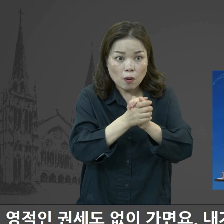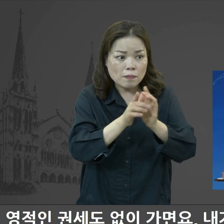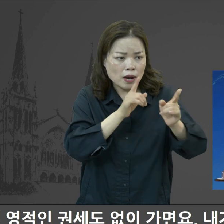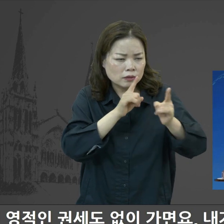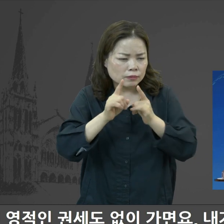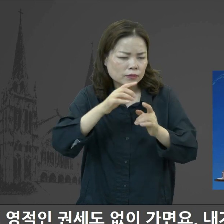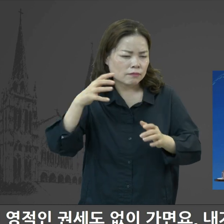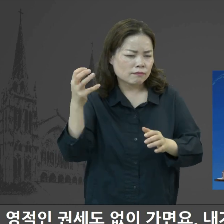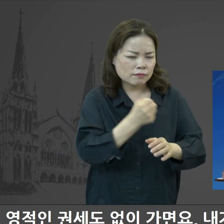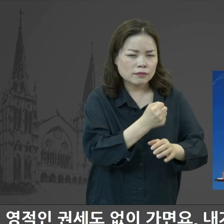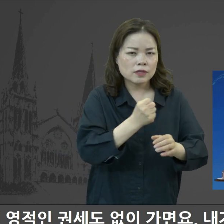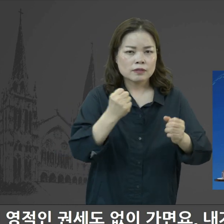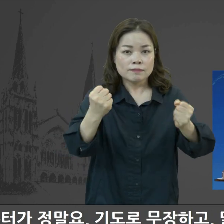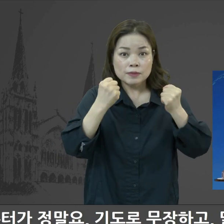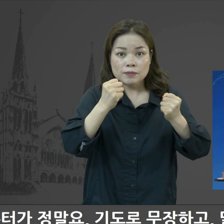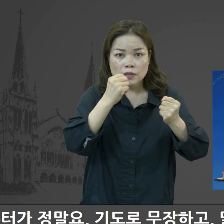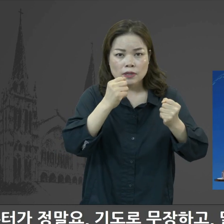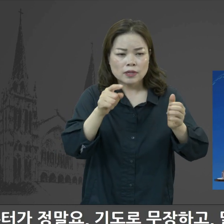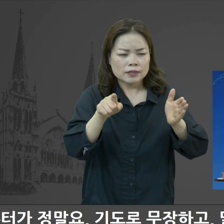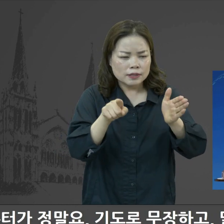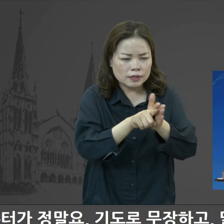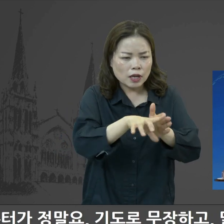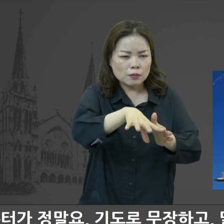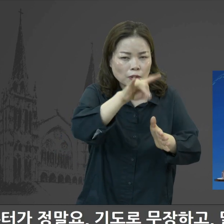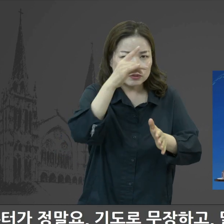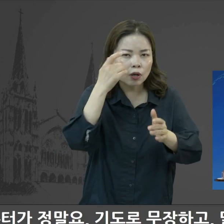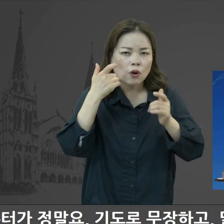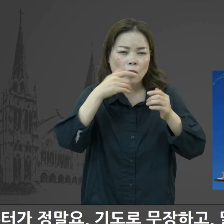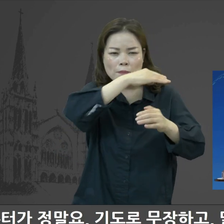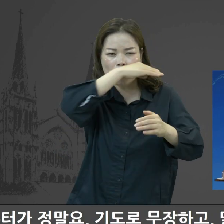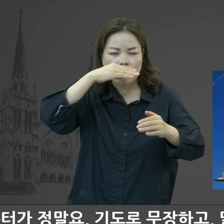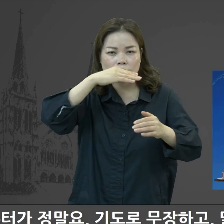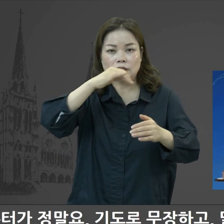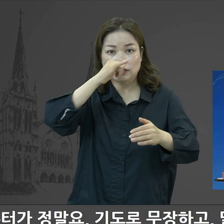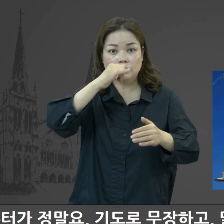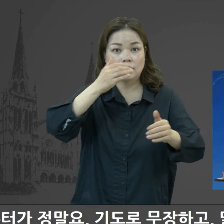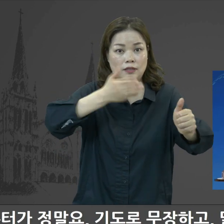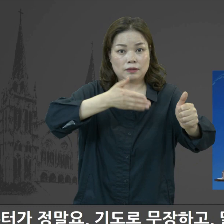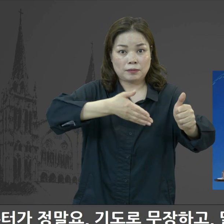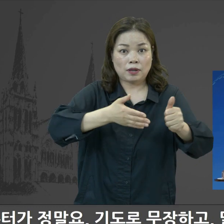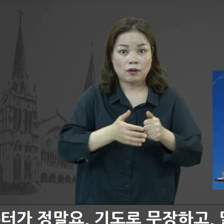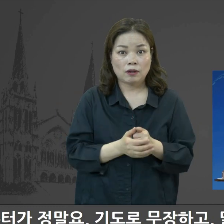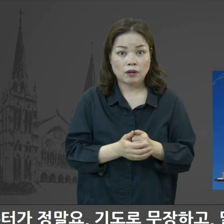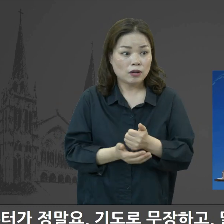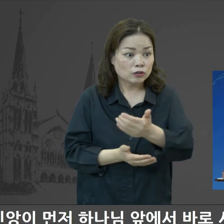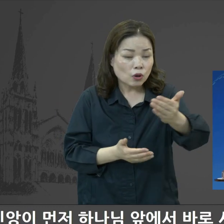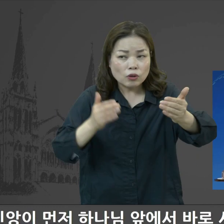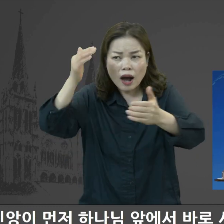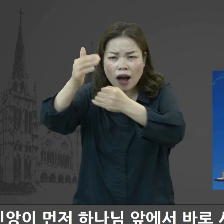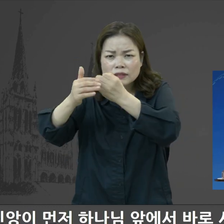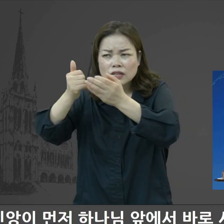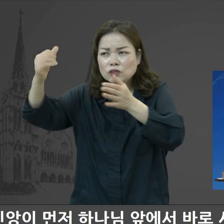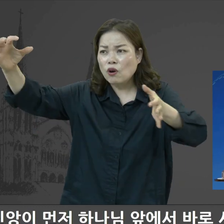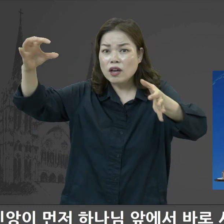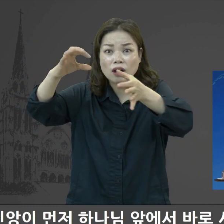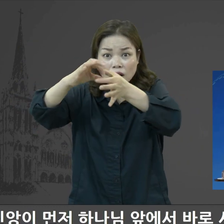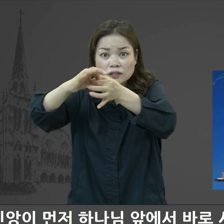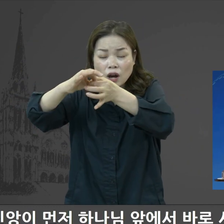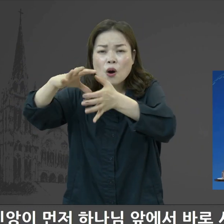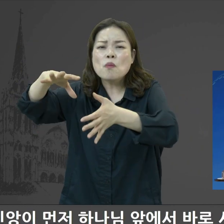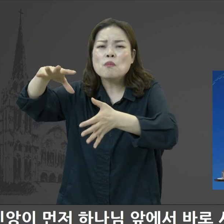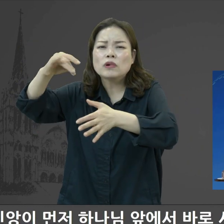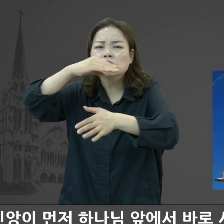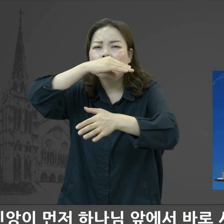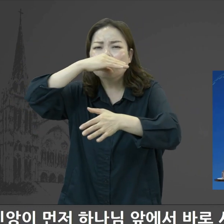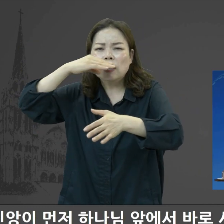말씀으로 무장하면서 여러분들 신앙이 먼저 하나님 앞에서 바로 서야 될 줄로 믿습니다. 여러분들이 하나님하고의 관계에서 먼저